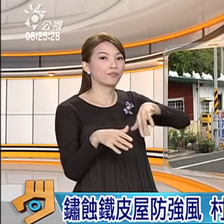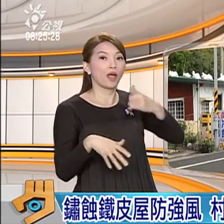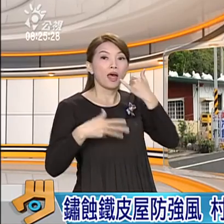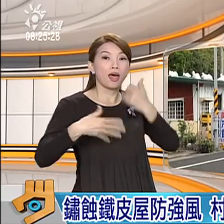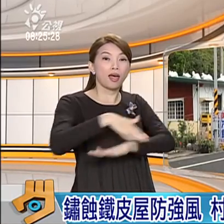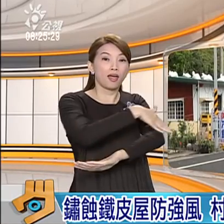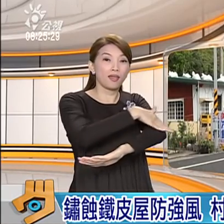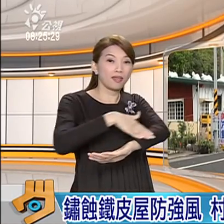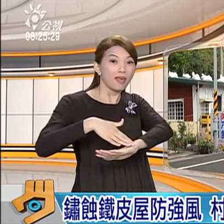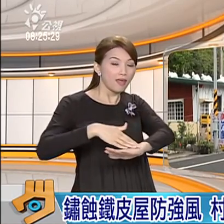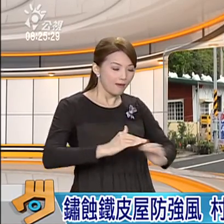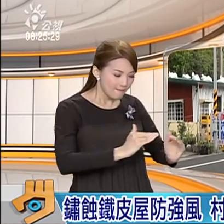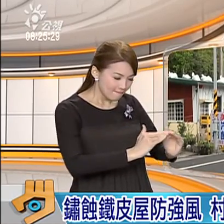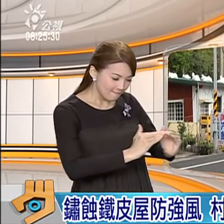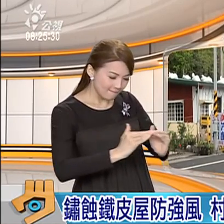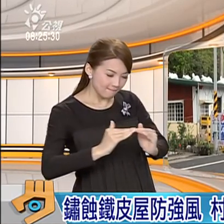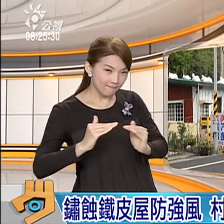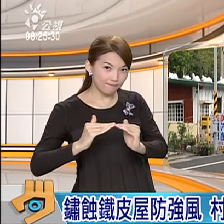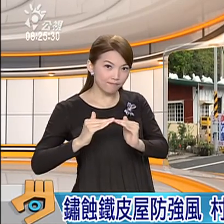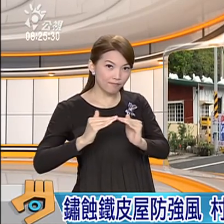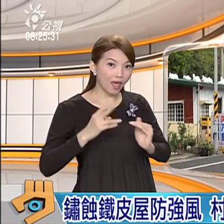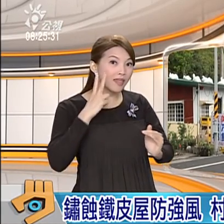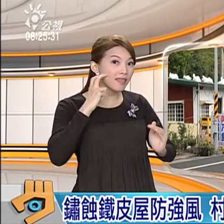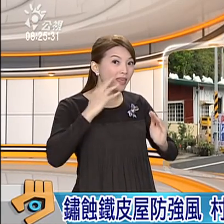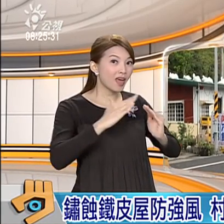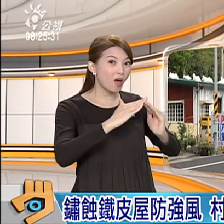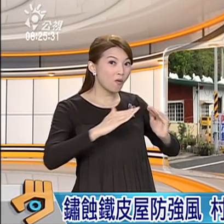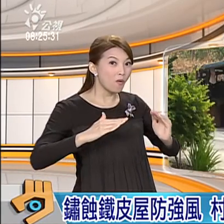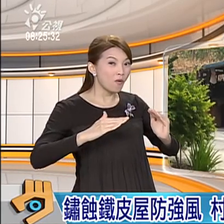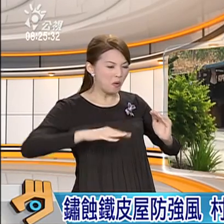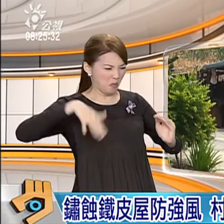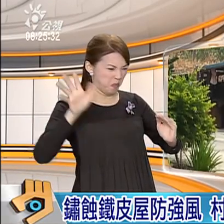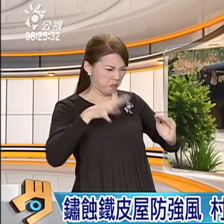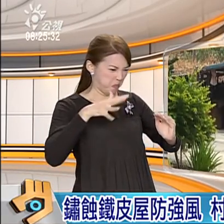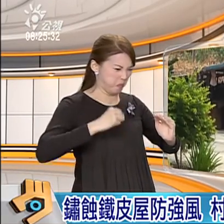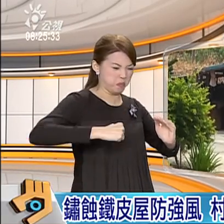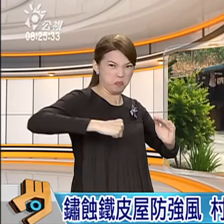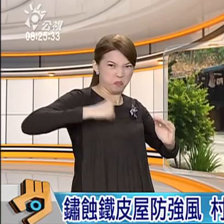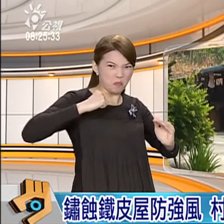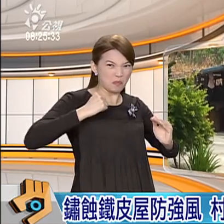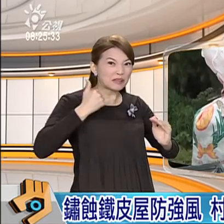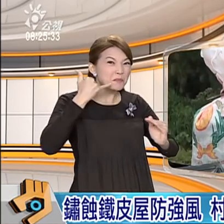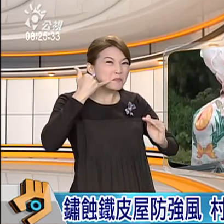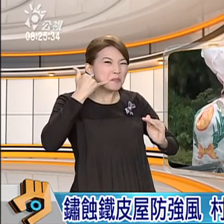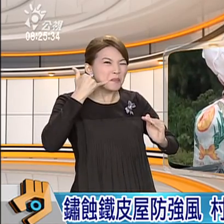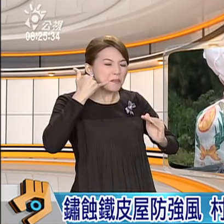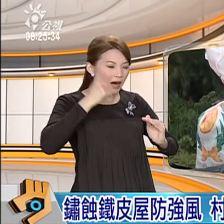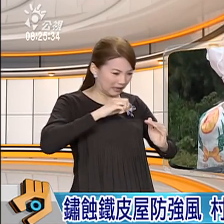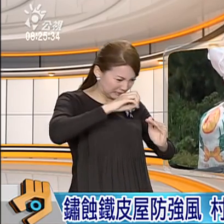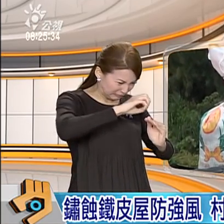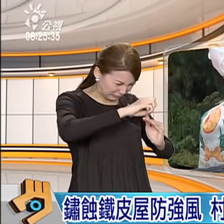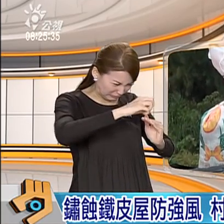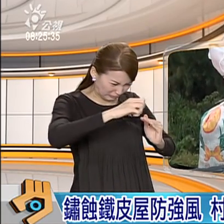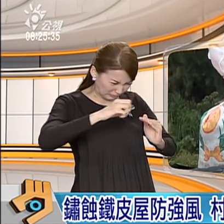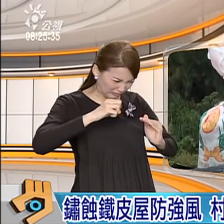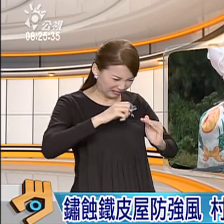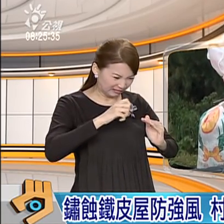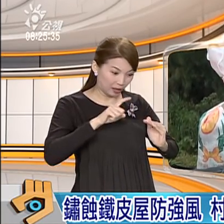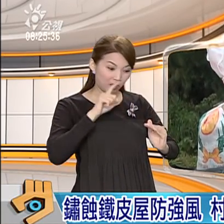风。靠海社区的铁皮屋，常常就因为强风和盐分的侵蚀，屋